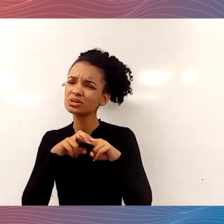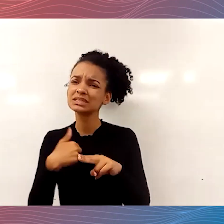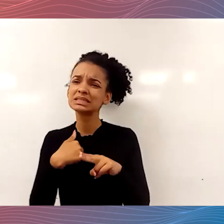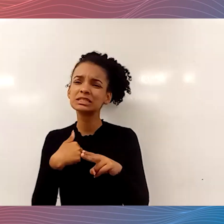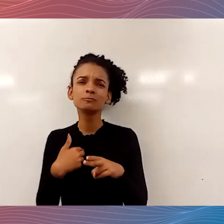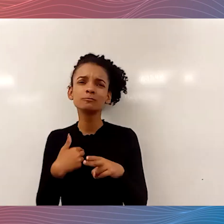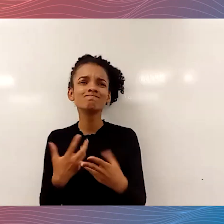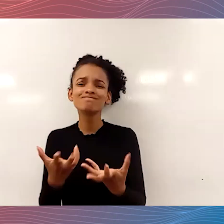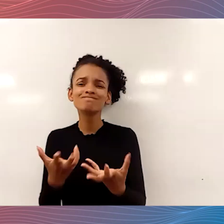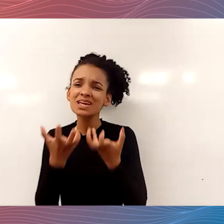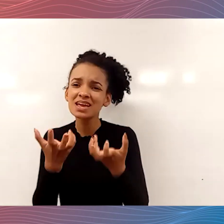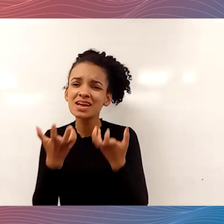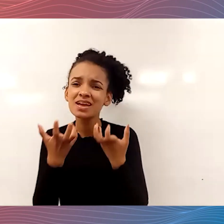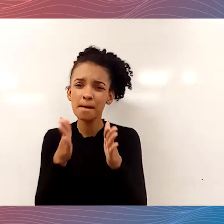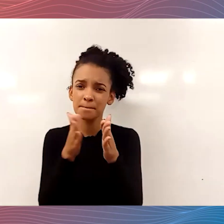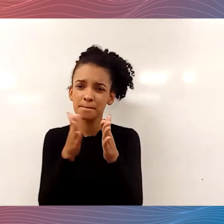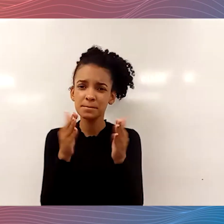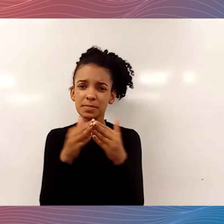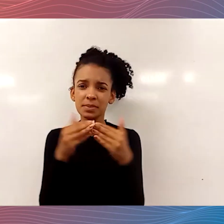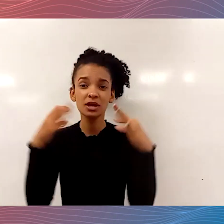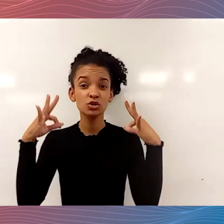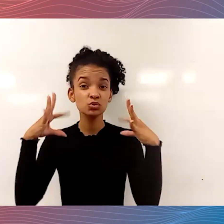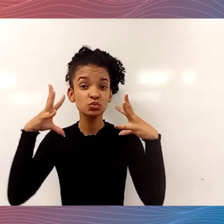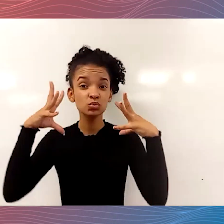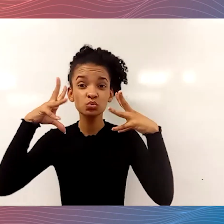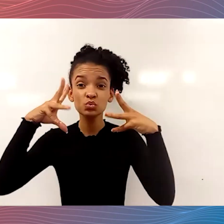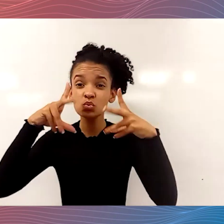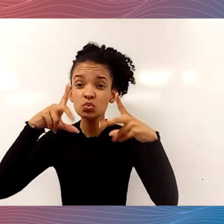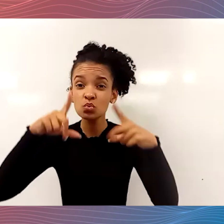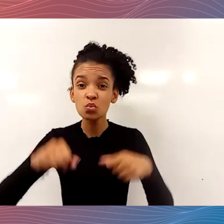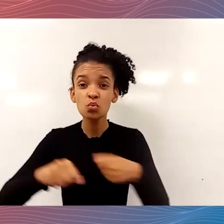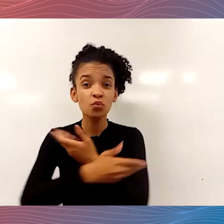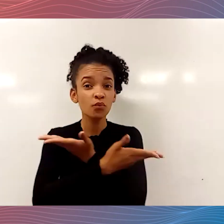vocês, terem um pouco dessa experiência.